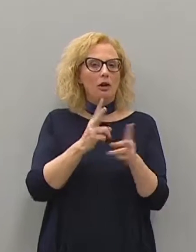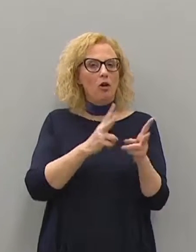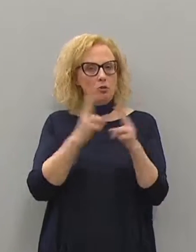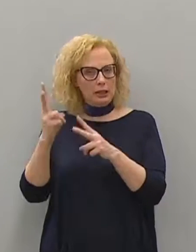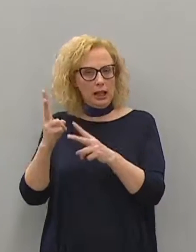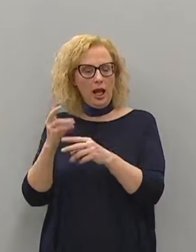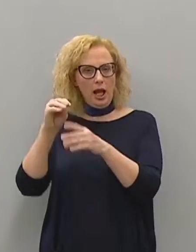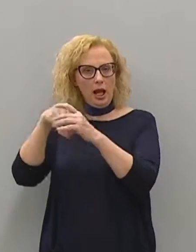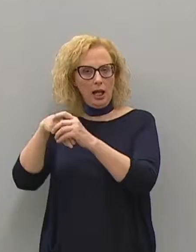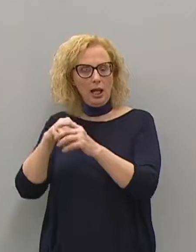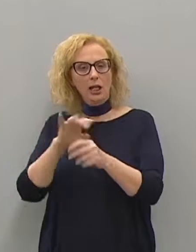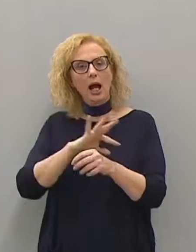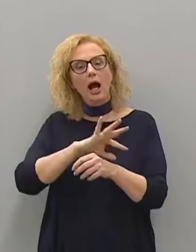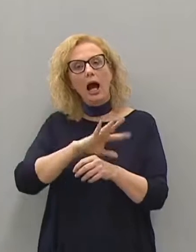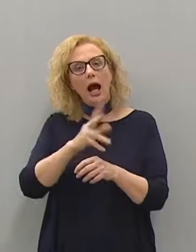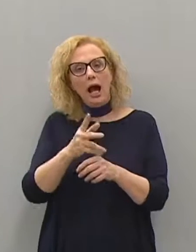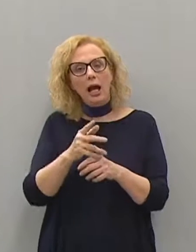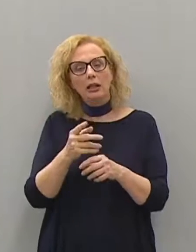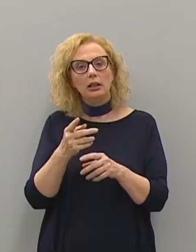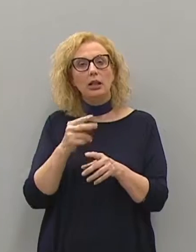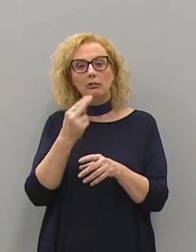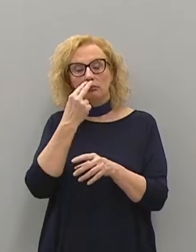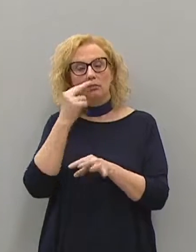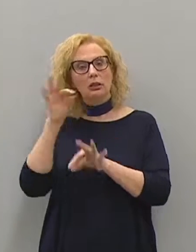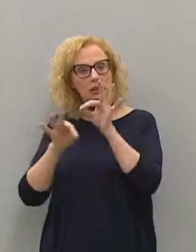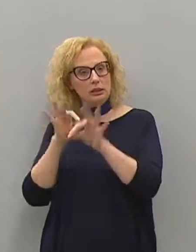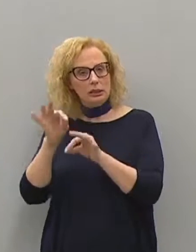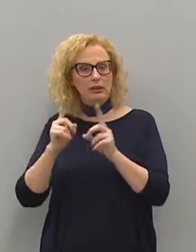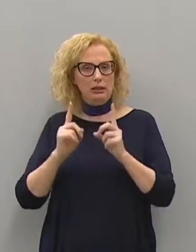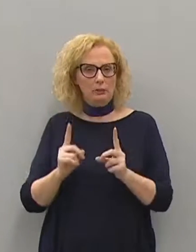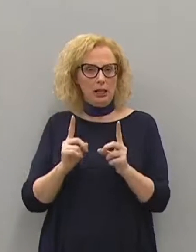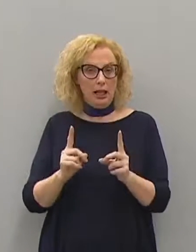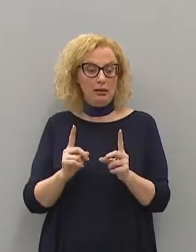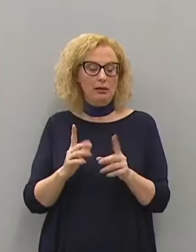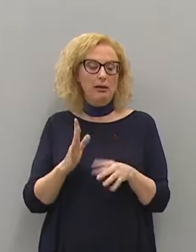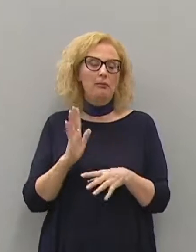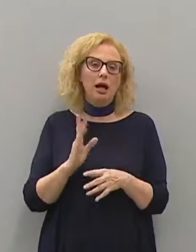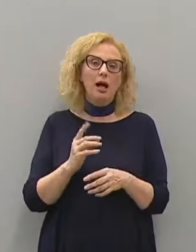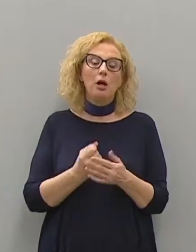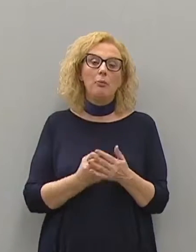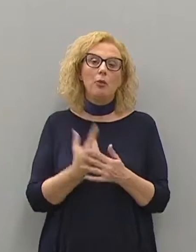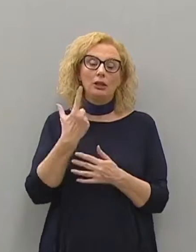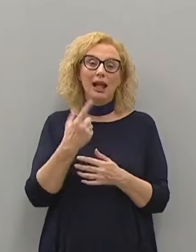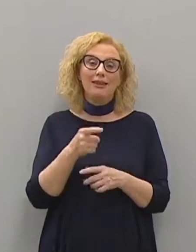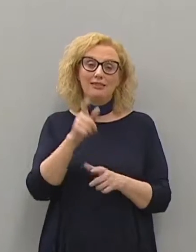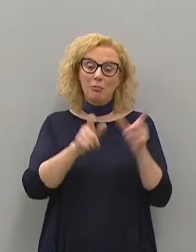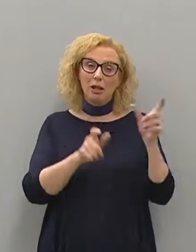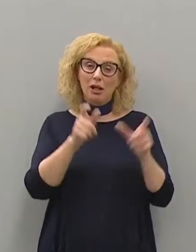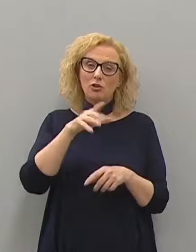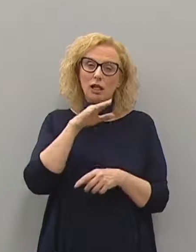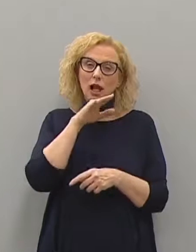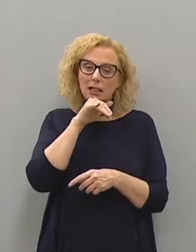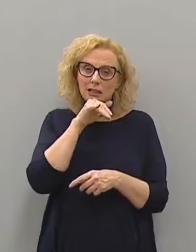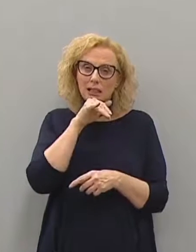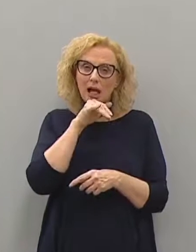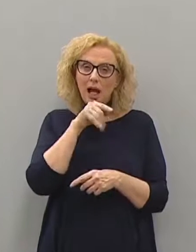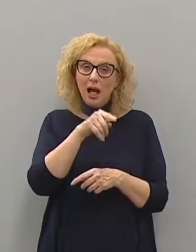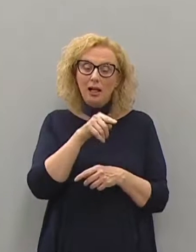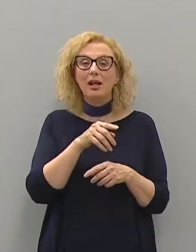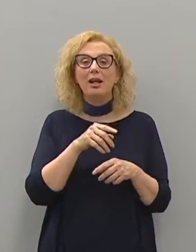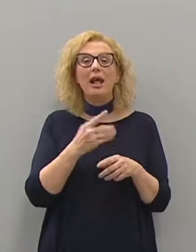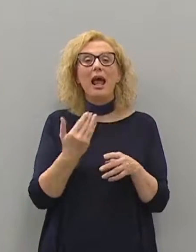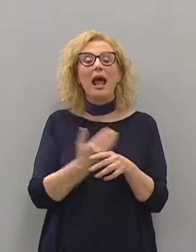hanno bisogno di sperare ha bisogno di cure intensive dobbiamo riuscire a fare in modo che le persone anziane in particolare non si sa mai